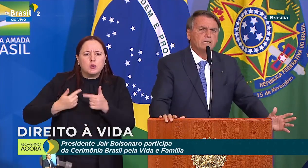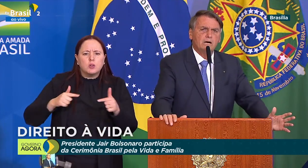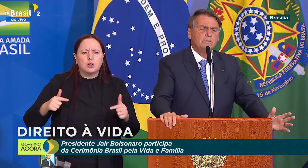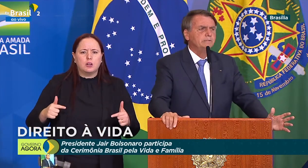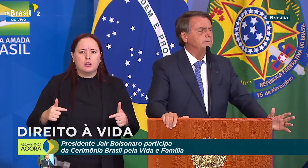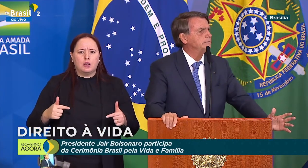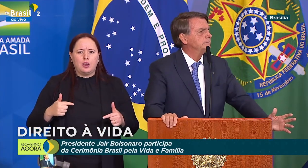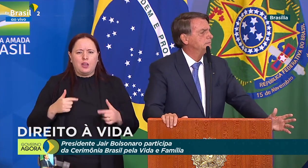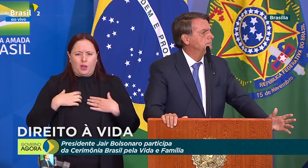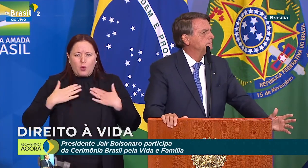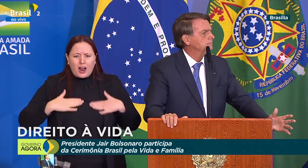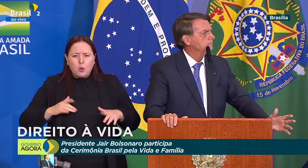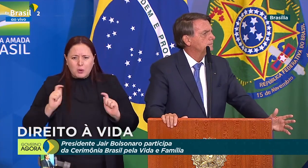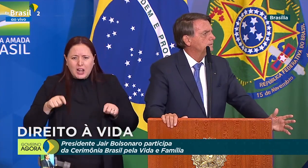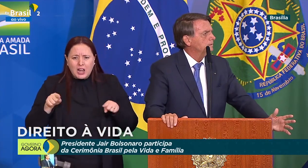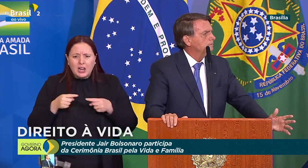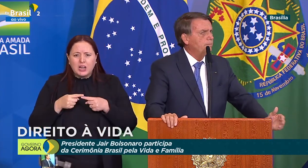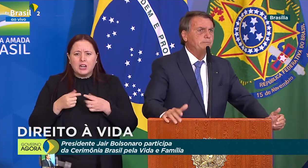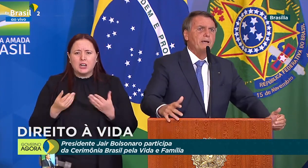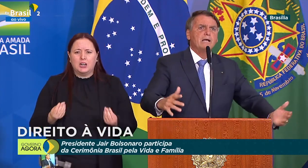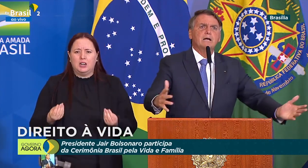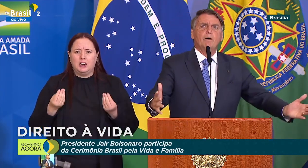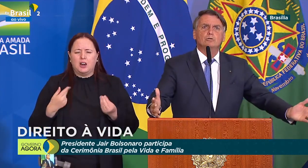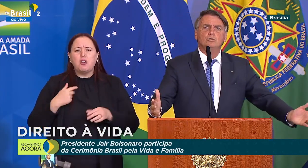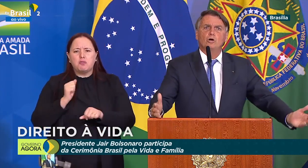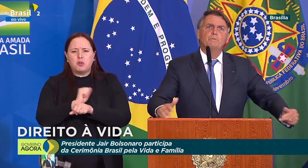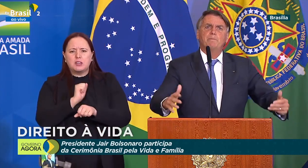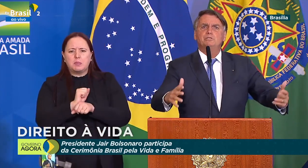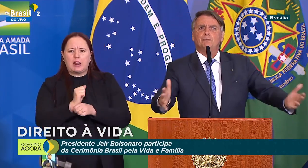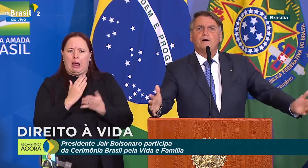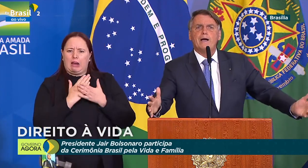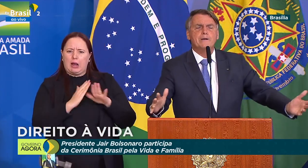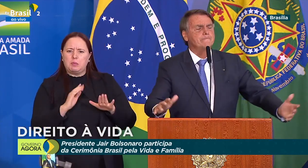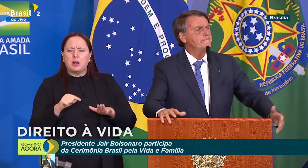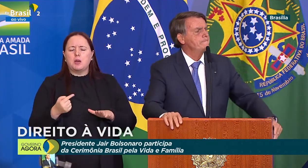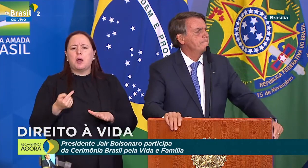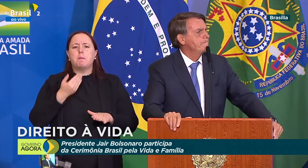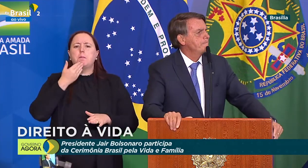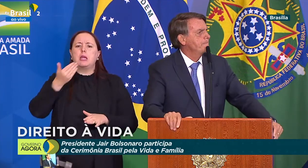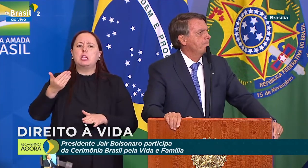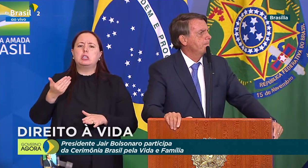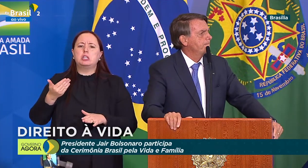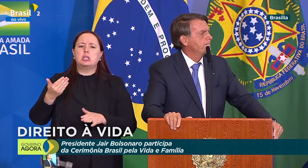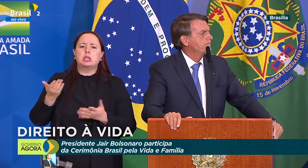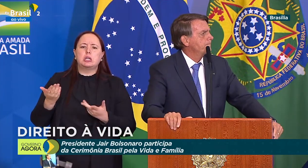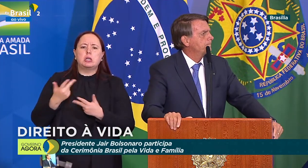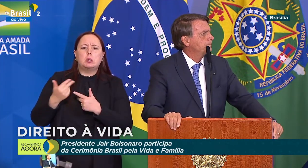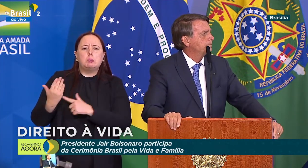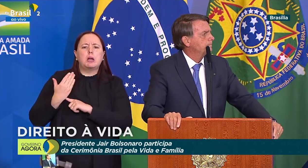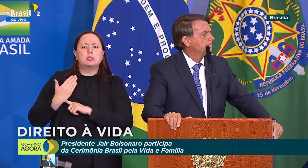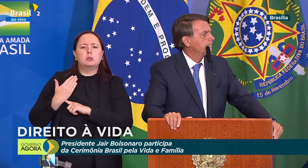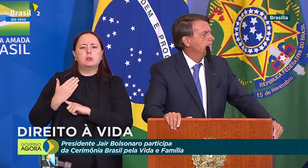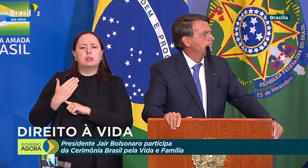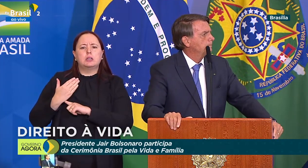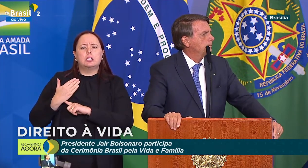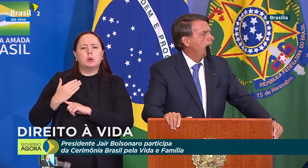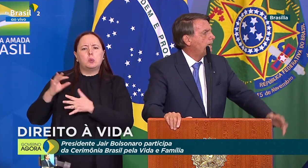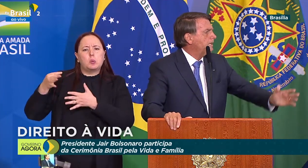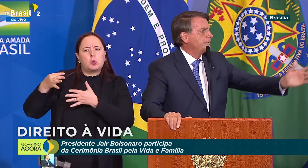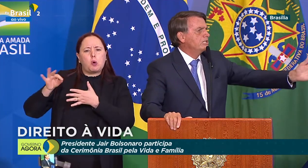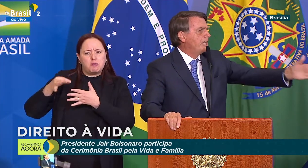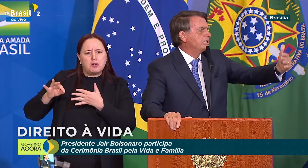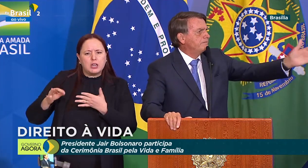não é para ficar calma e vamos esperar acabar o jogo para pedir ovar e